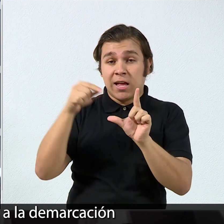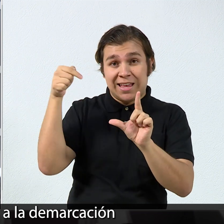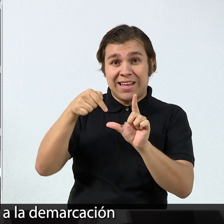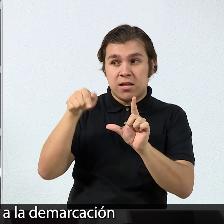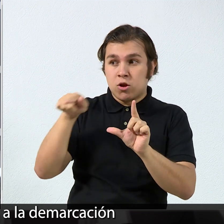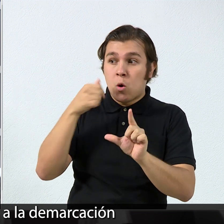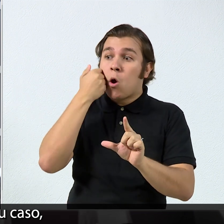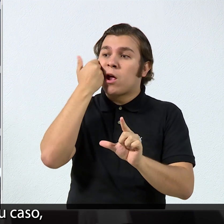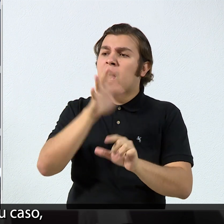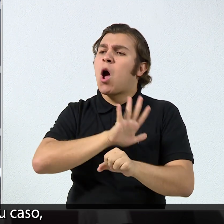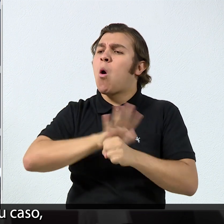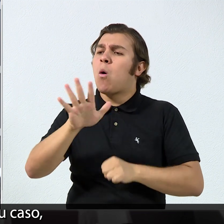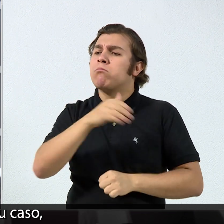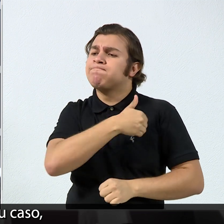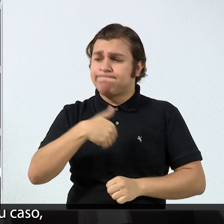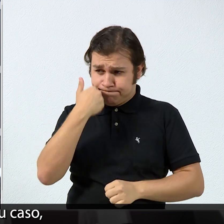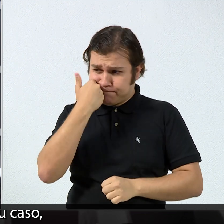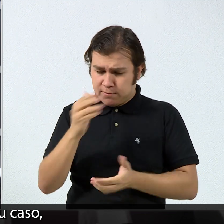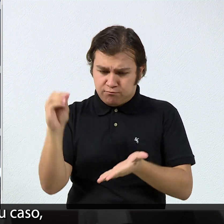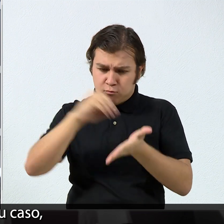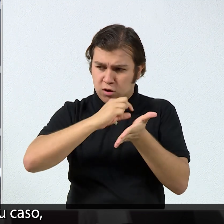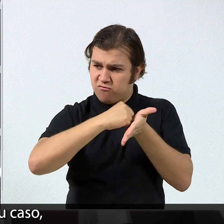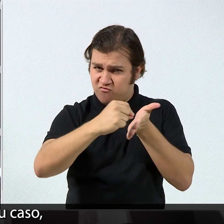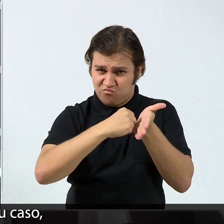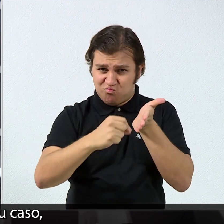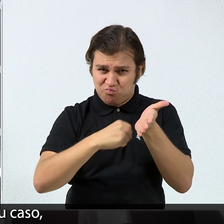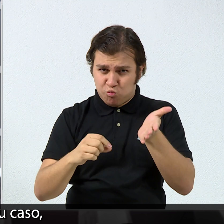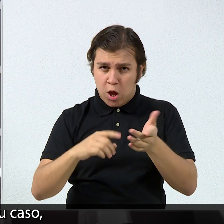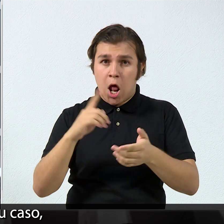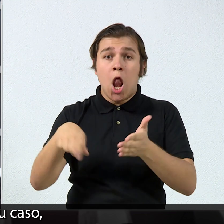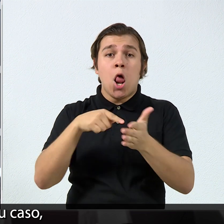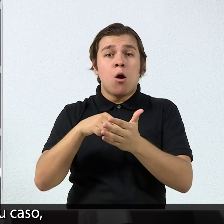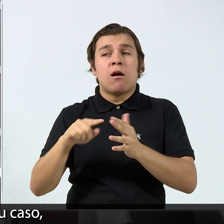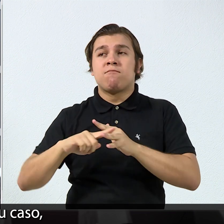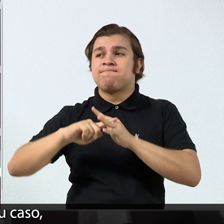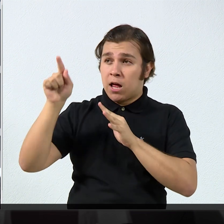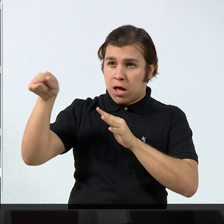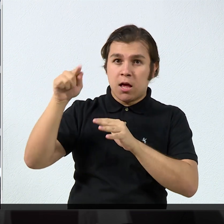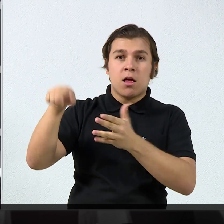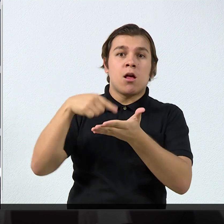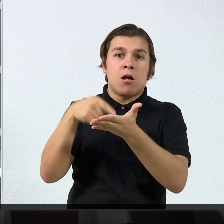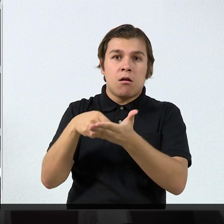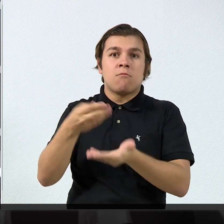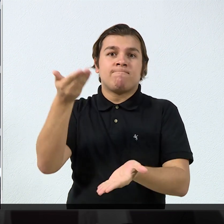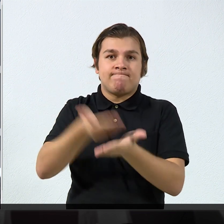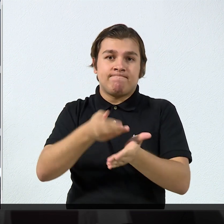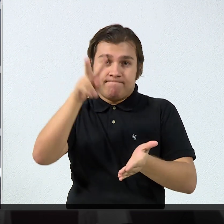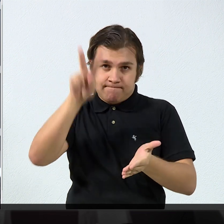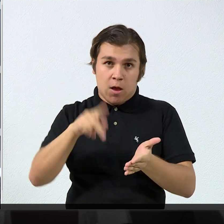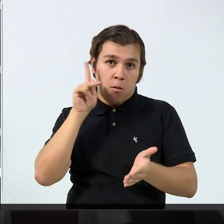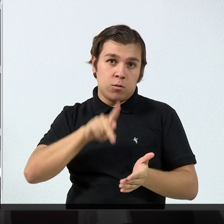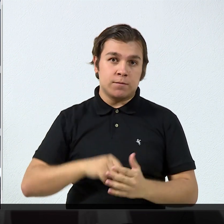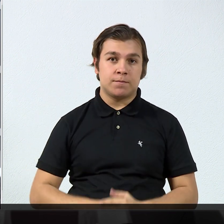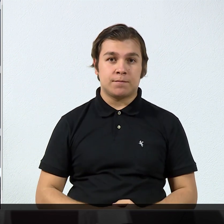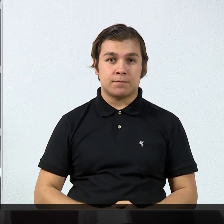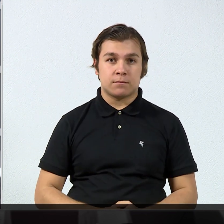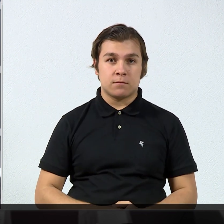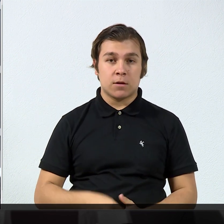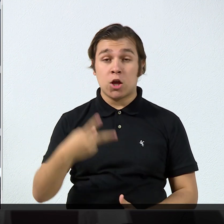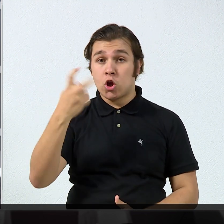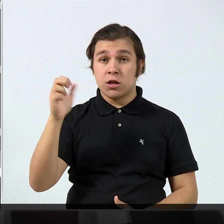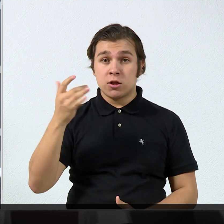se desea postular o, en su caso, constancia de residencia en el extranjero. Y se reforma el artículo